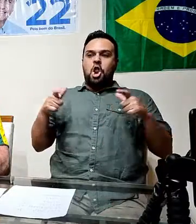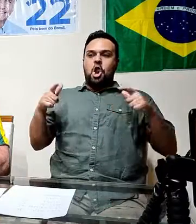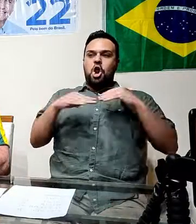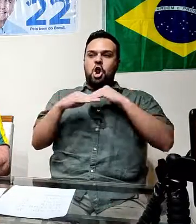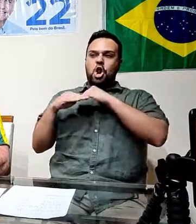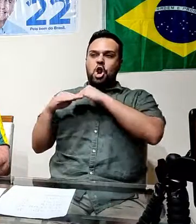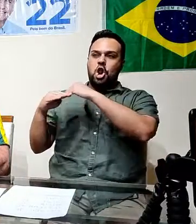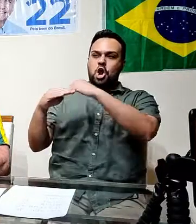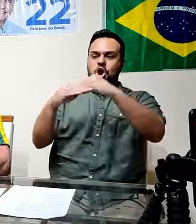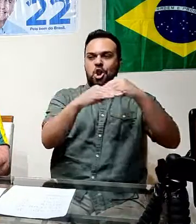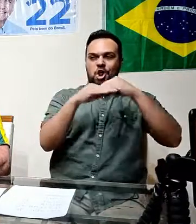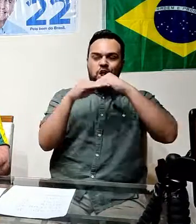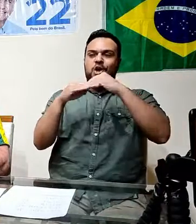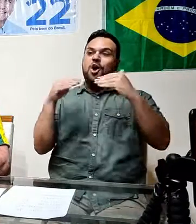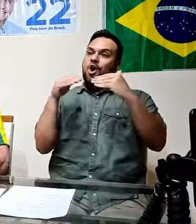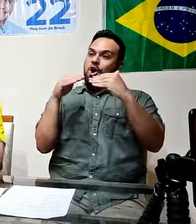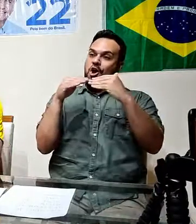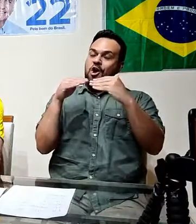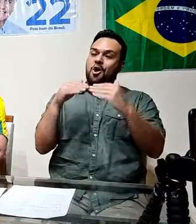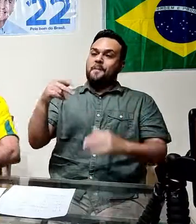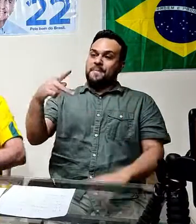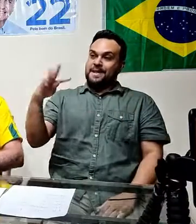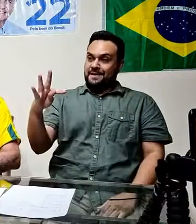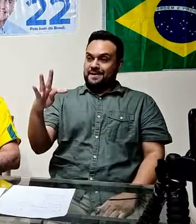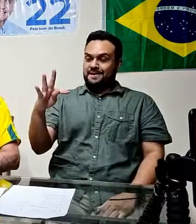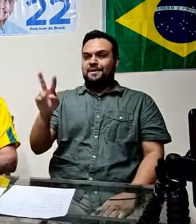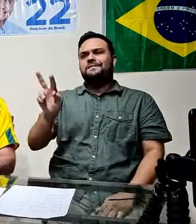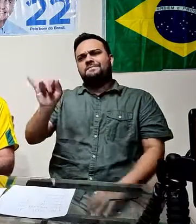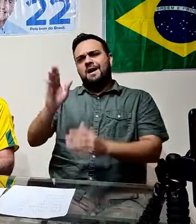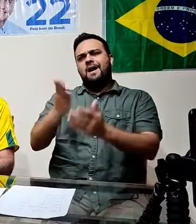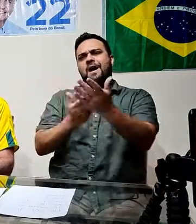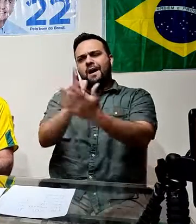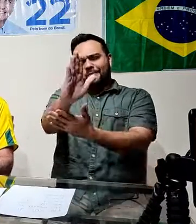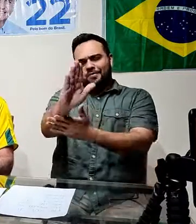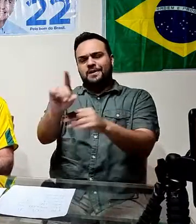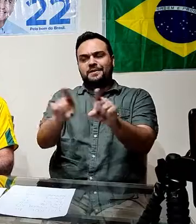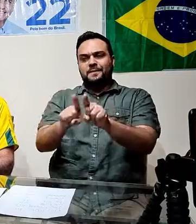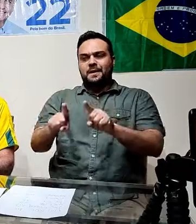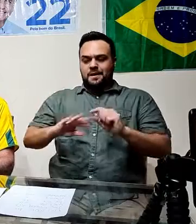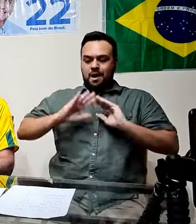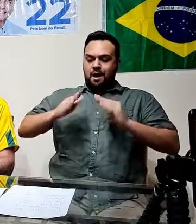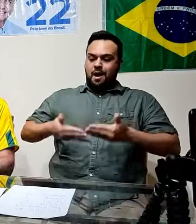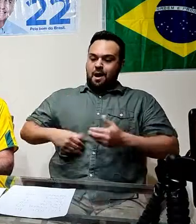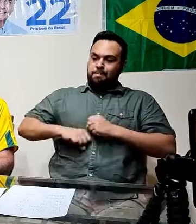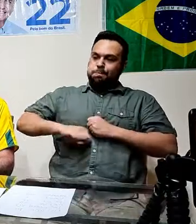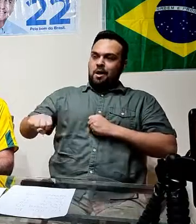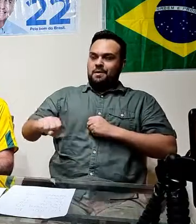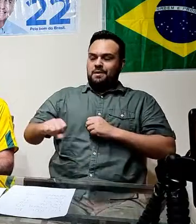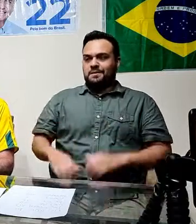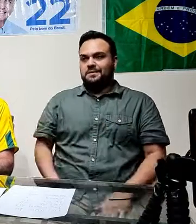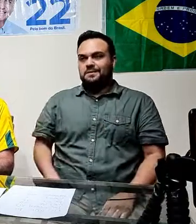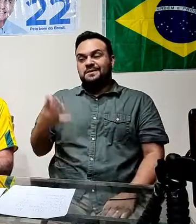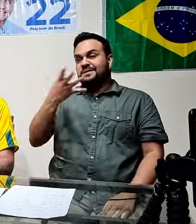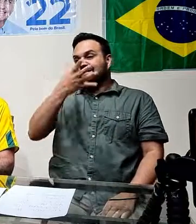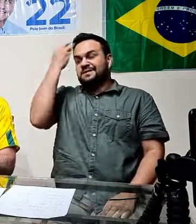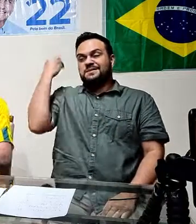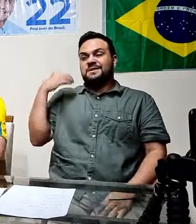homogênea, pró-PT, eles aprovam o aborto na Suprema Corte. Esquece o Parlamento